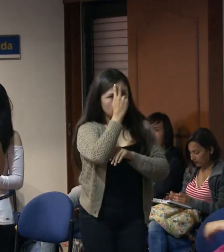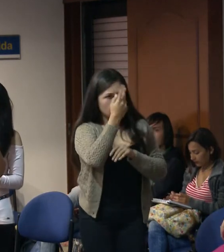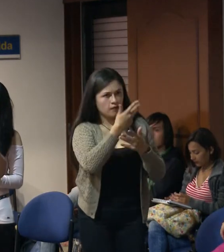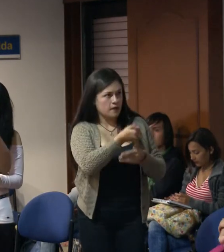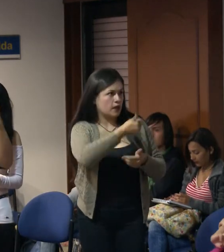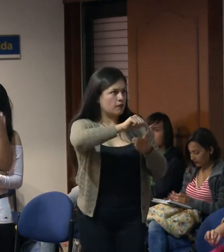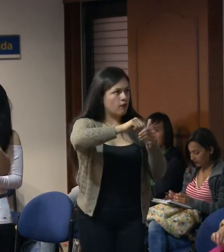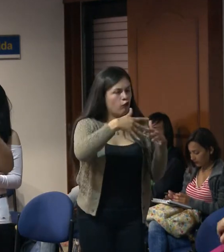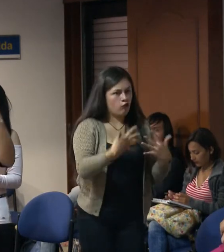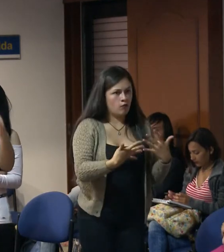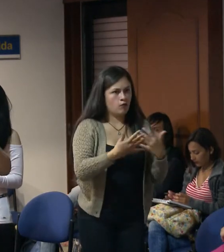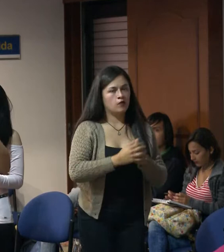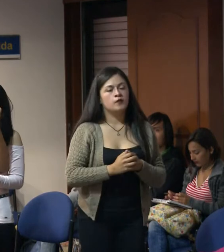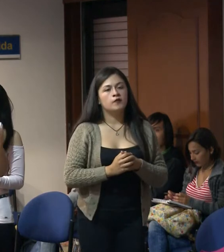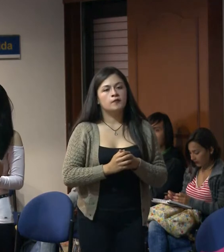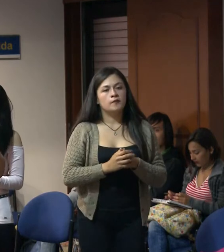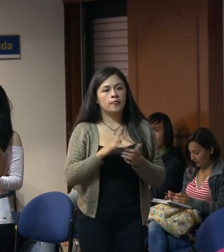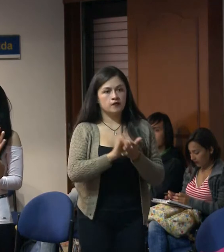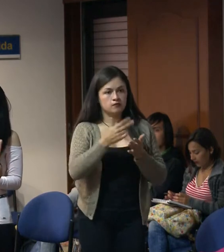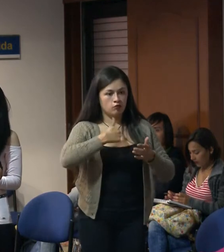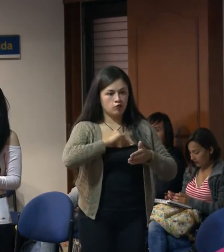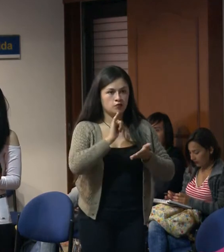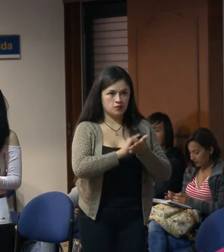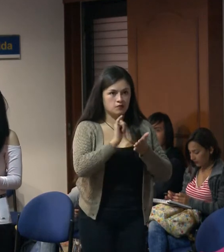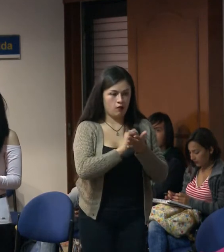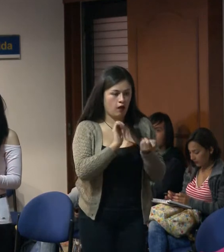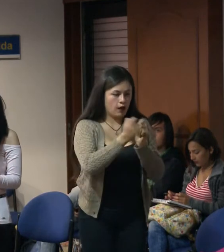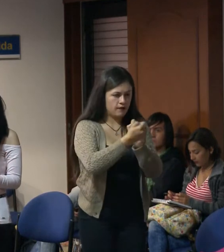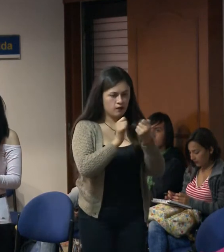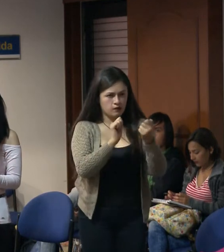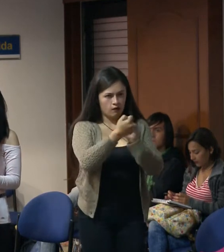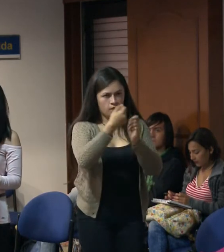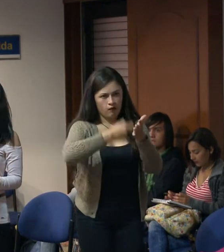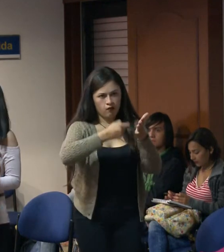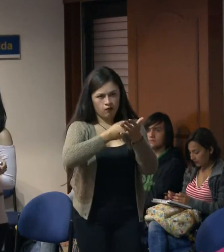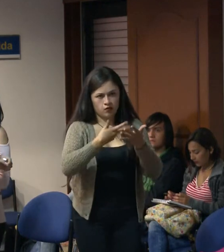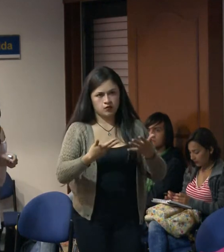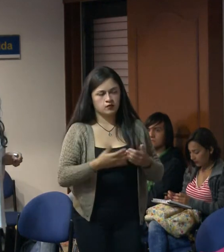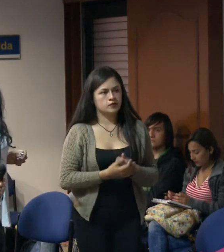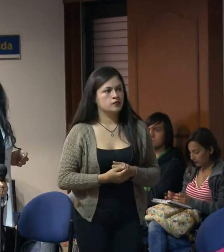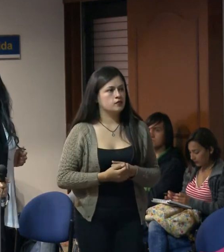no, y pues se va haciendo como el constante cambio.